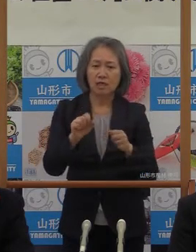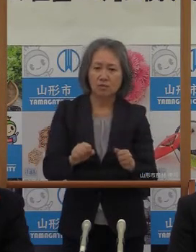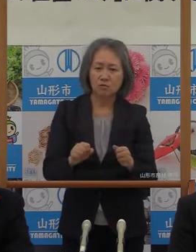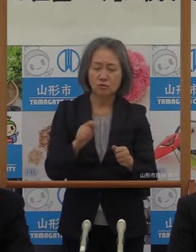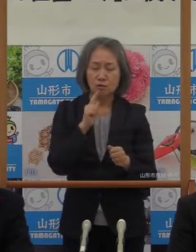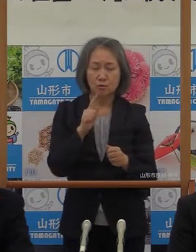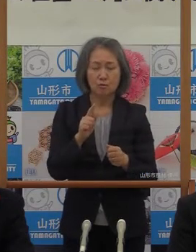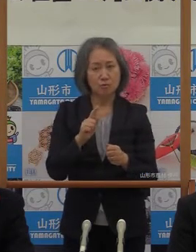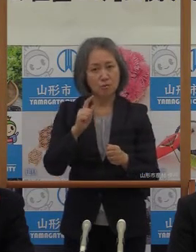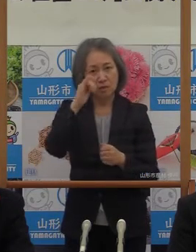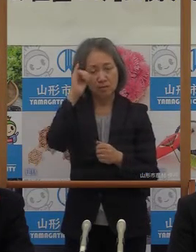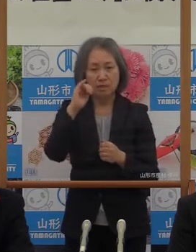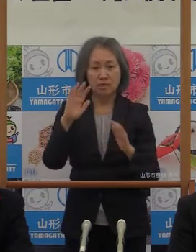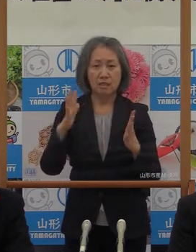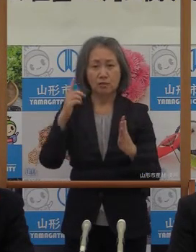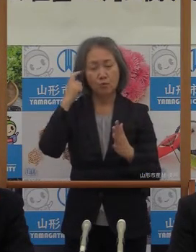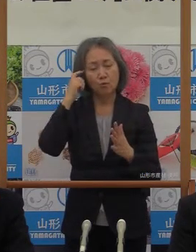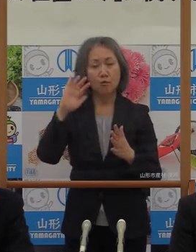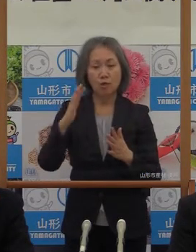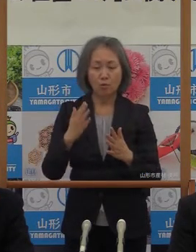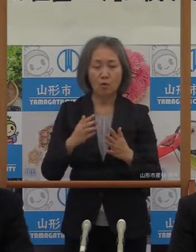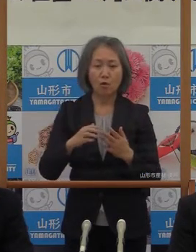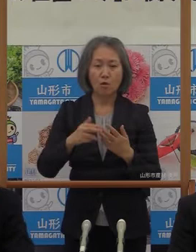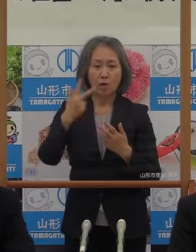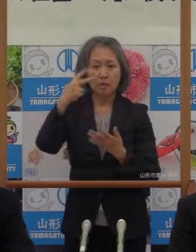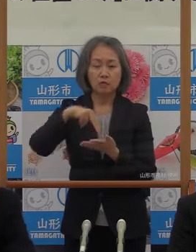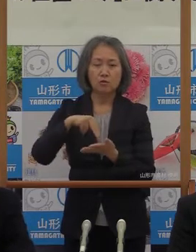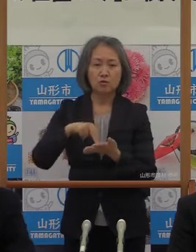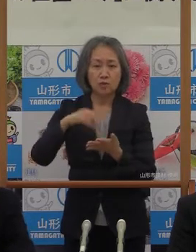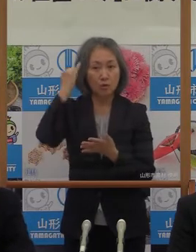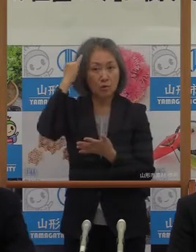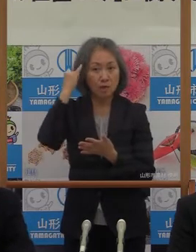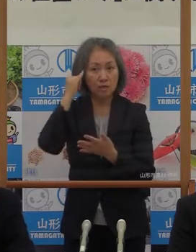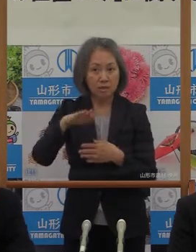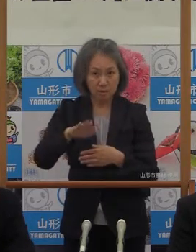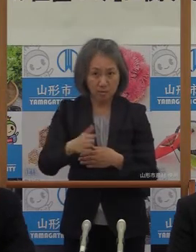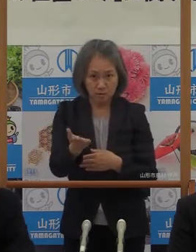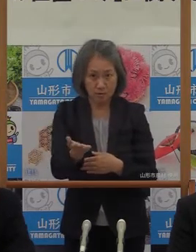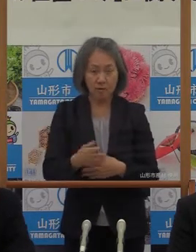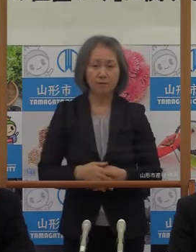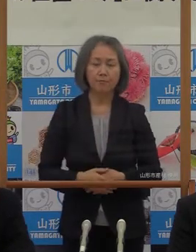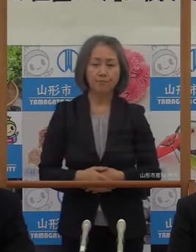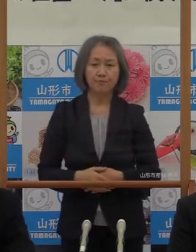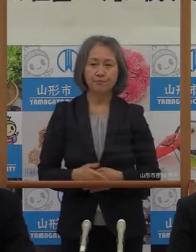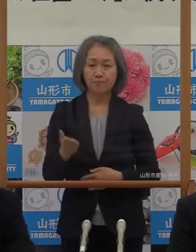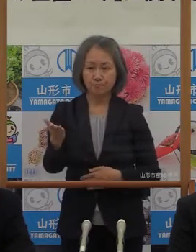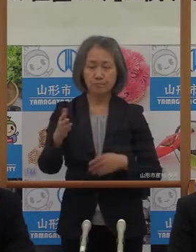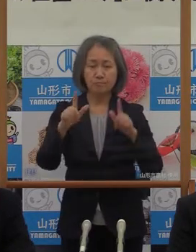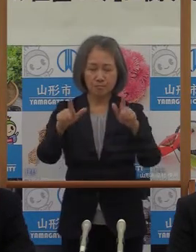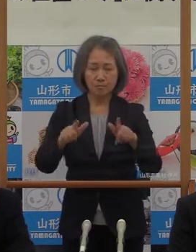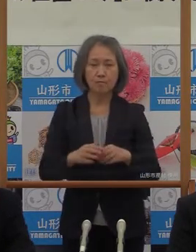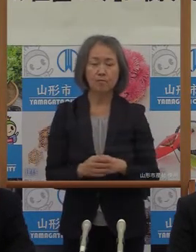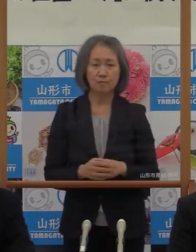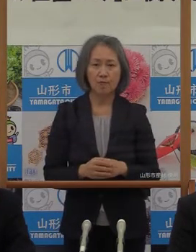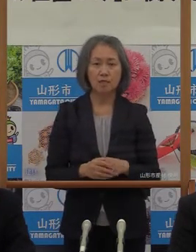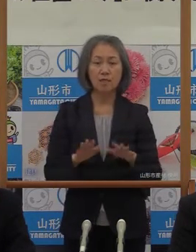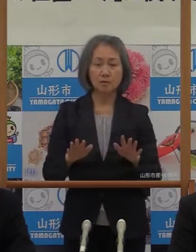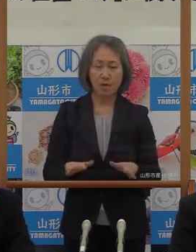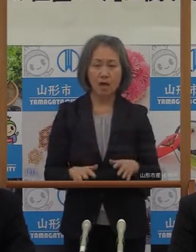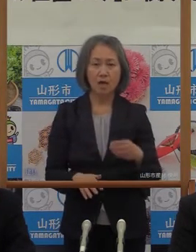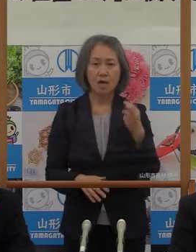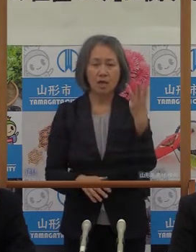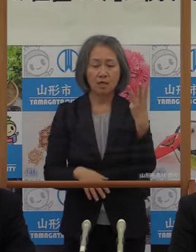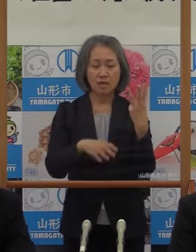のところ市としてお考えはあるんでしょうか。 はい、おっしゃる通り3棟の建物はです